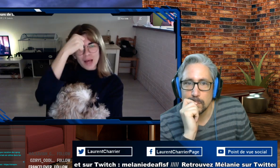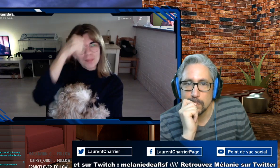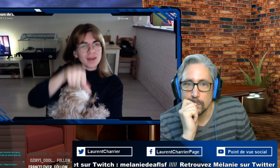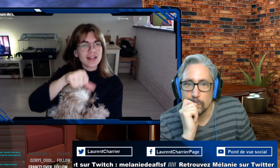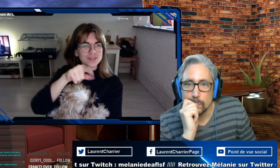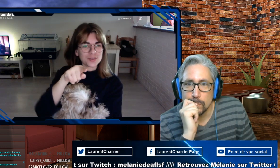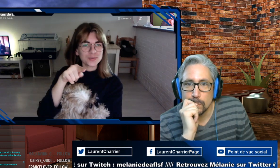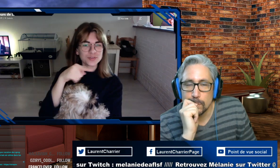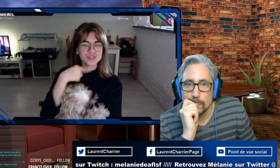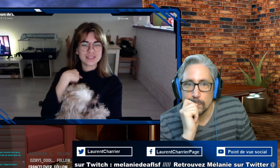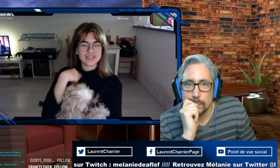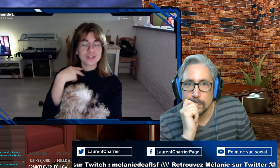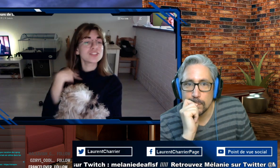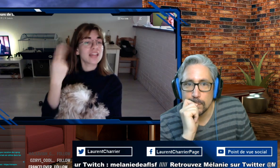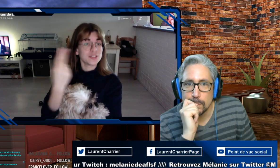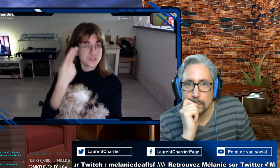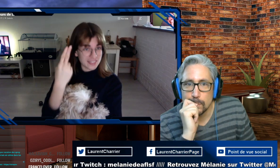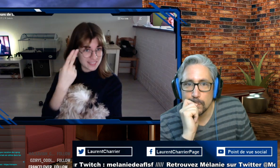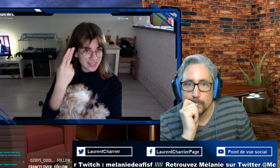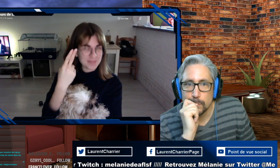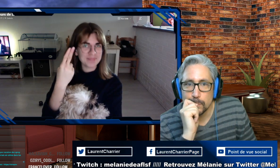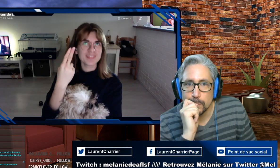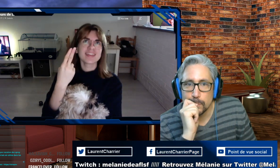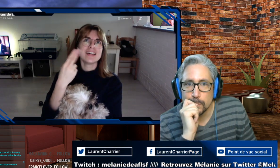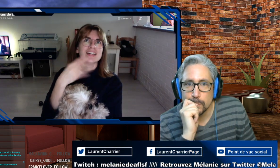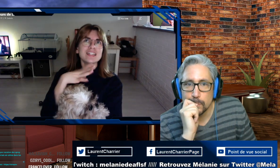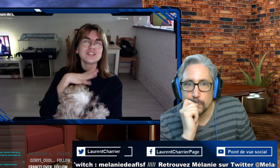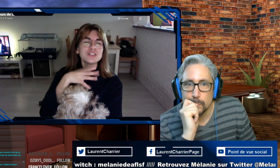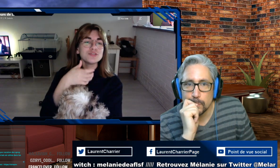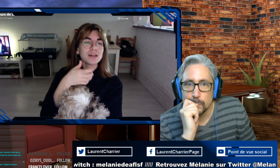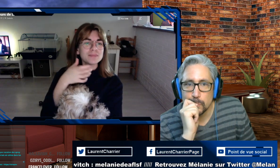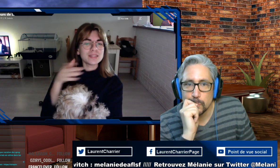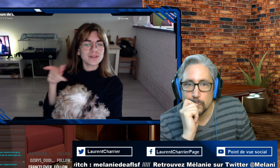Ça me rappelle un truc que quand j'étais à l'université.